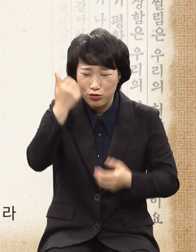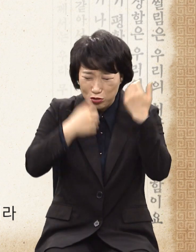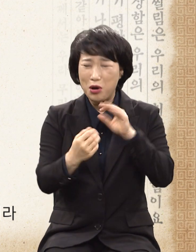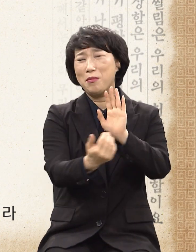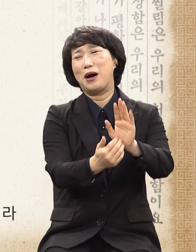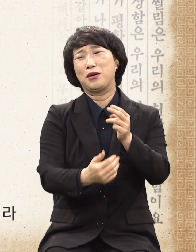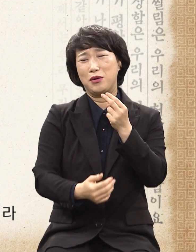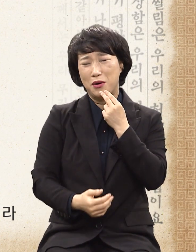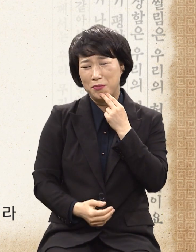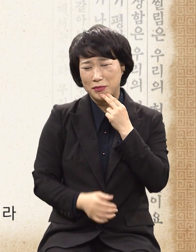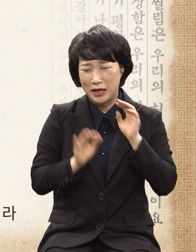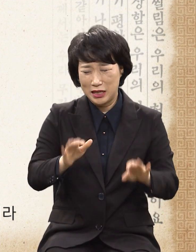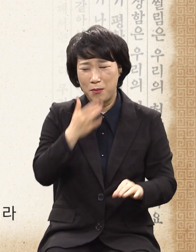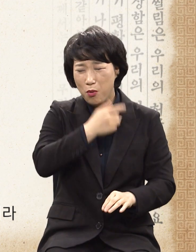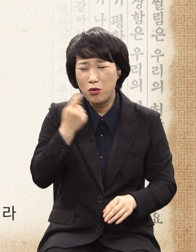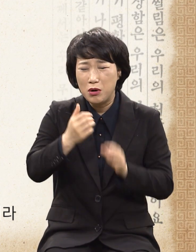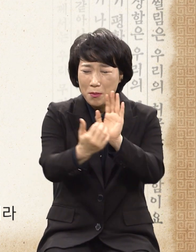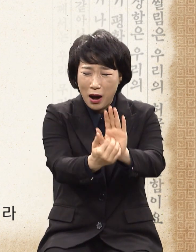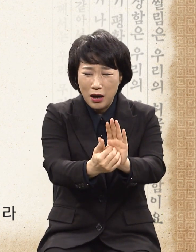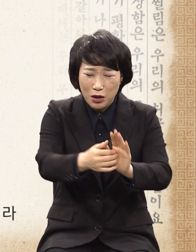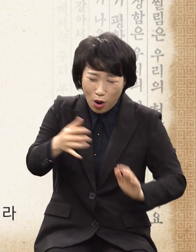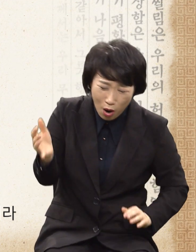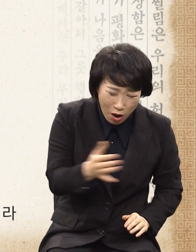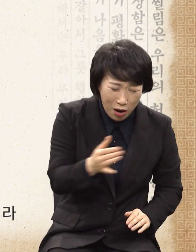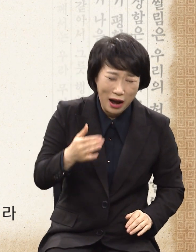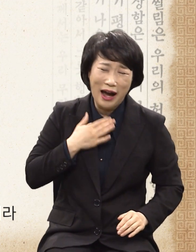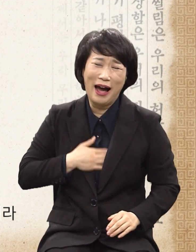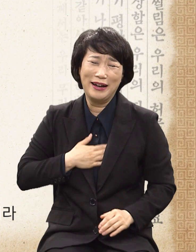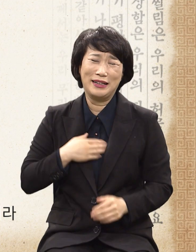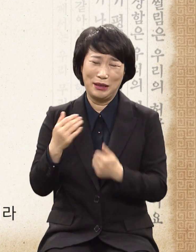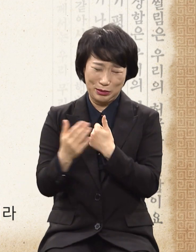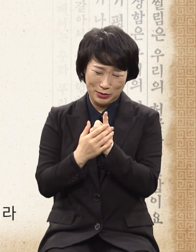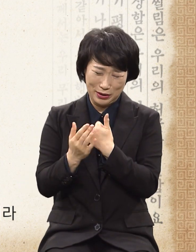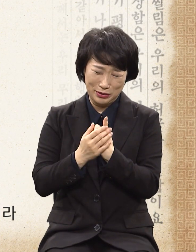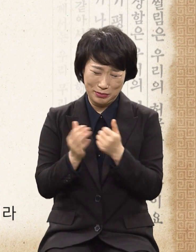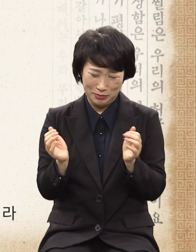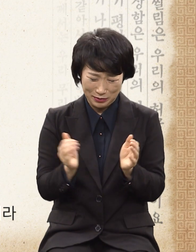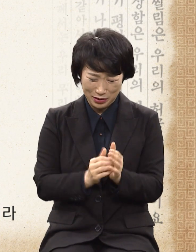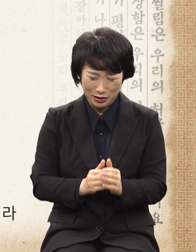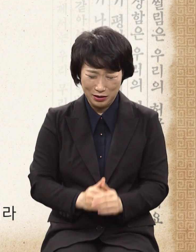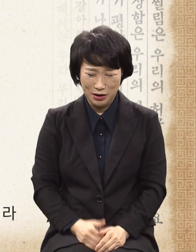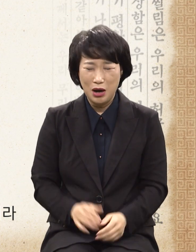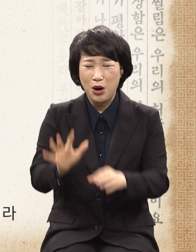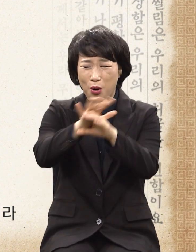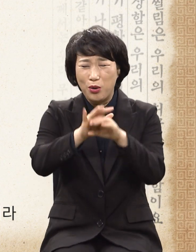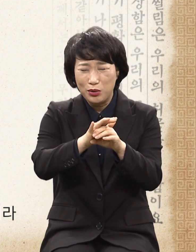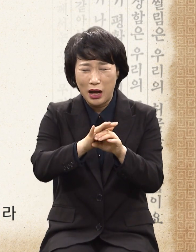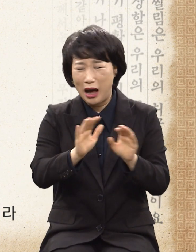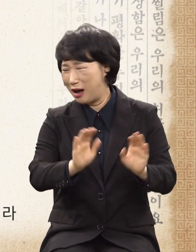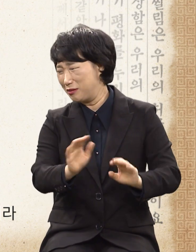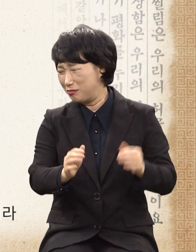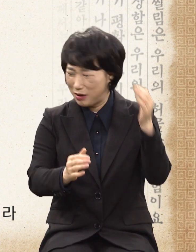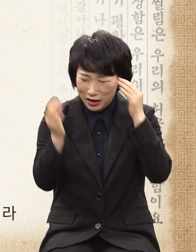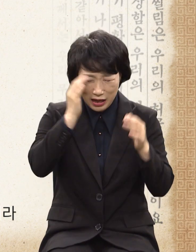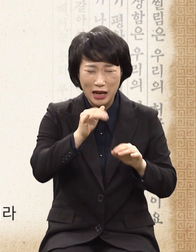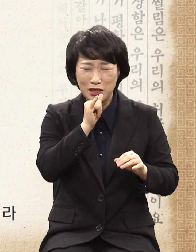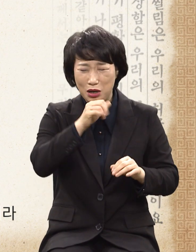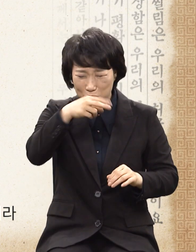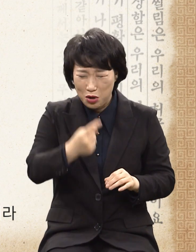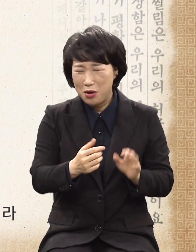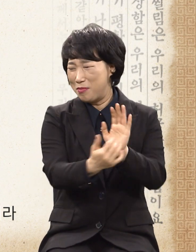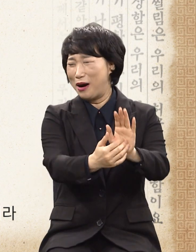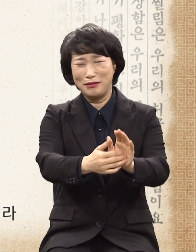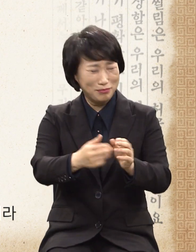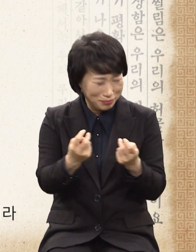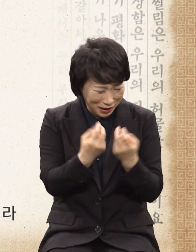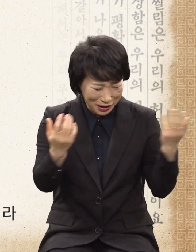없습니다. 복음은 막을 자가 없다는 사실을 발견하게 도와주시옵소서. 코로나가 아무리 방해해도 막을 자가